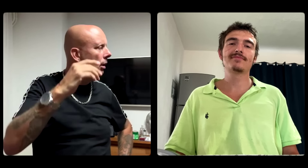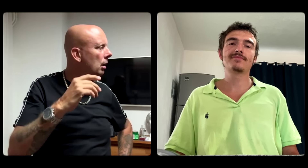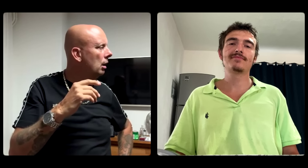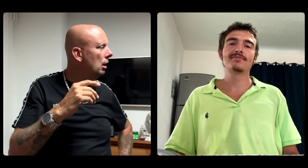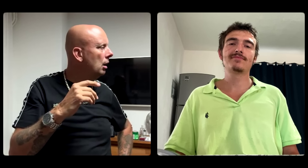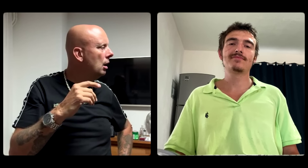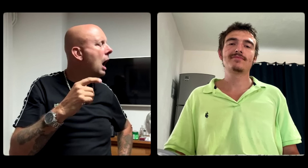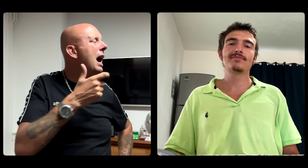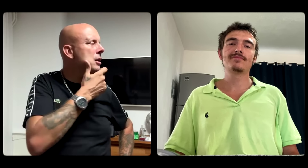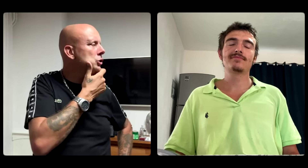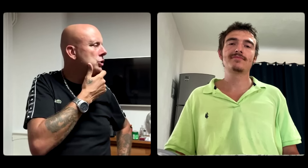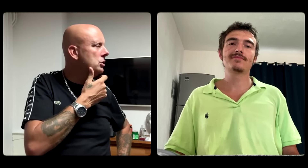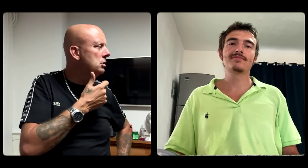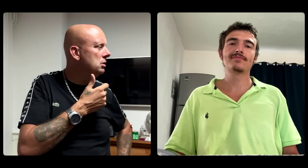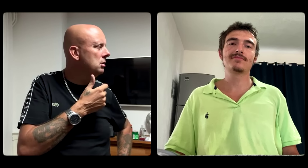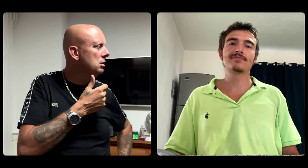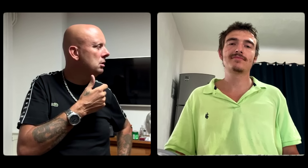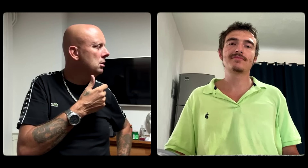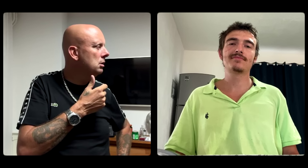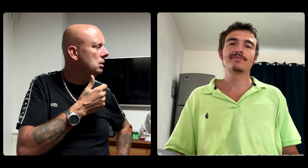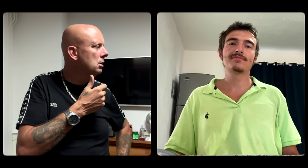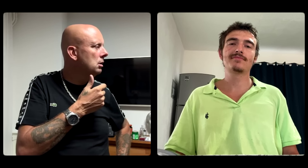Knap. En dan is.